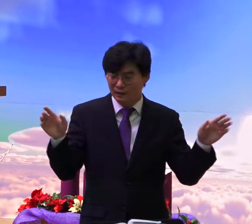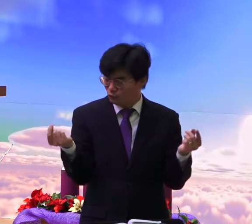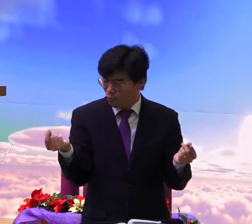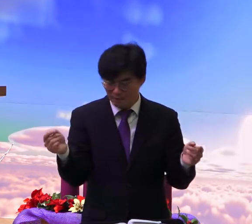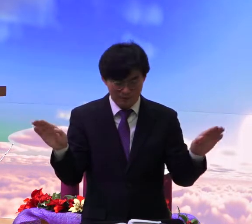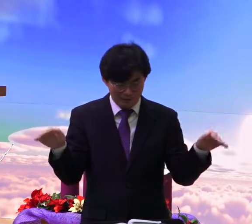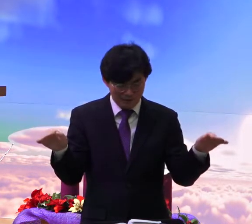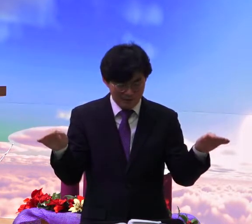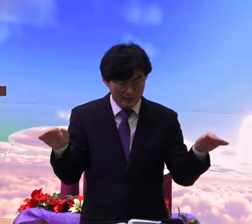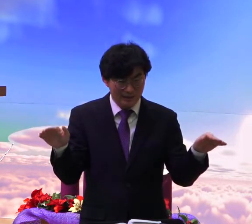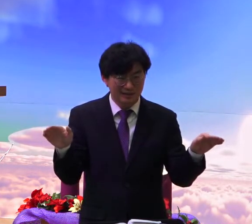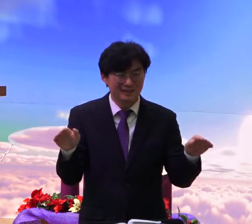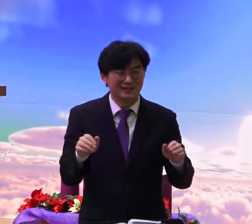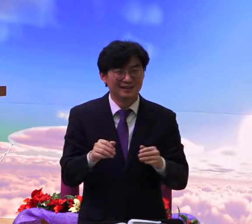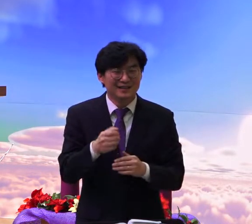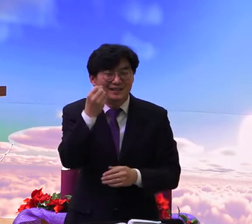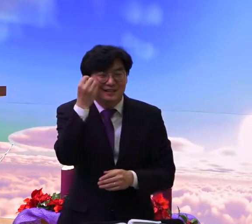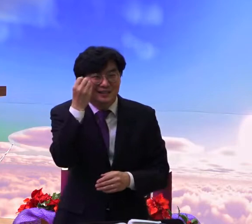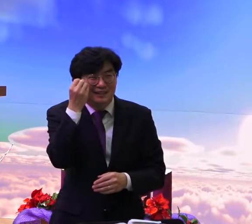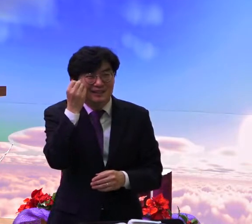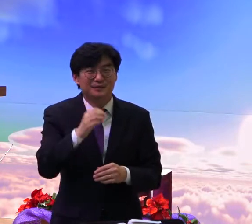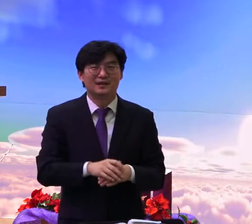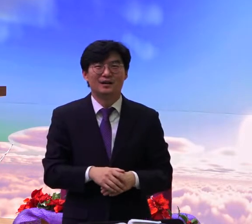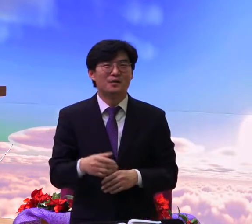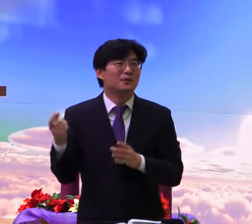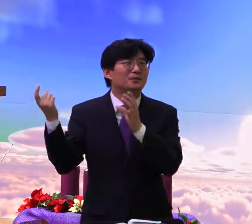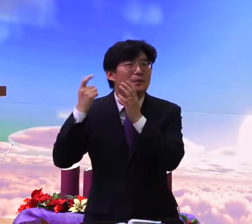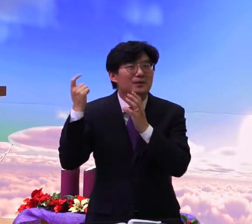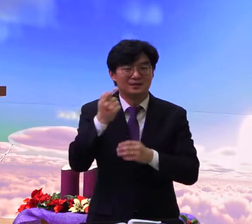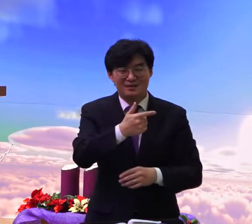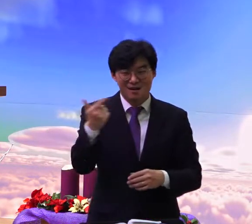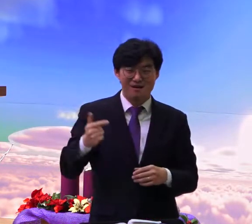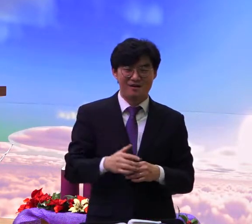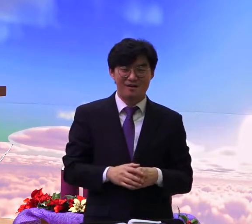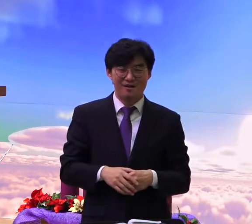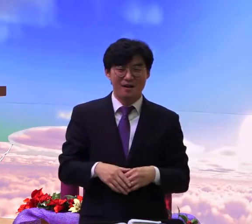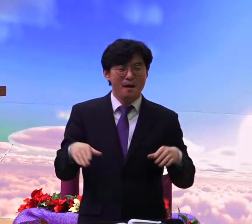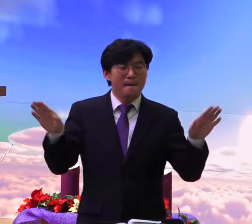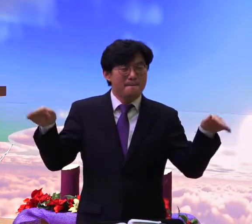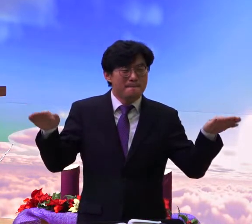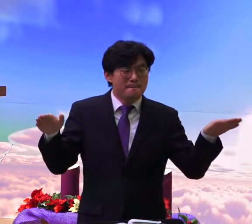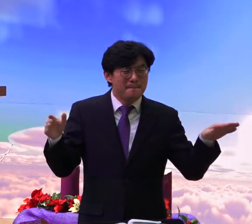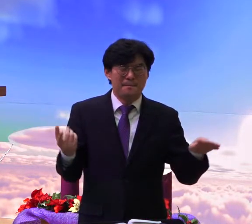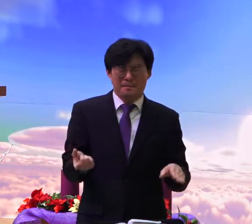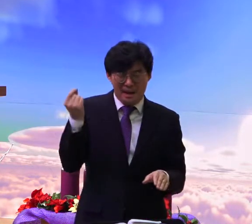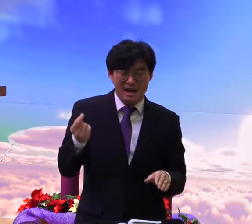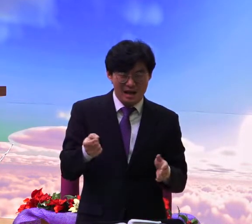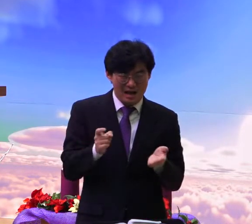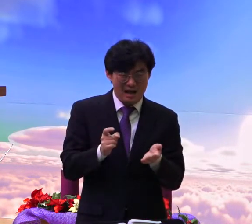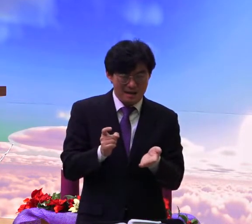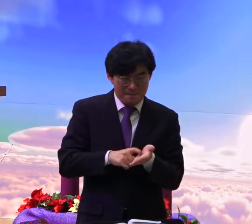소리 아시지 않습니까? 나는 소리가 붕붕 이런 소리가 나는데, 그래서 벌들이 날아다니면 소리만 듣고도 호박벌인지